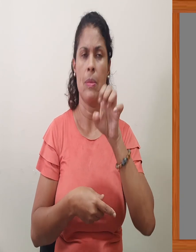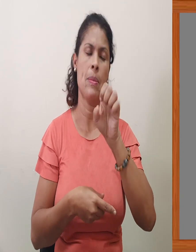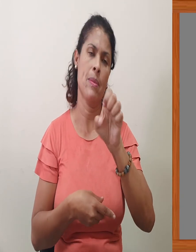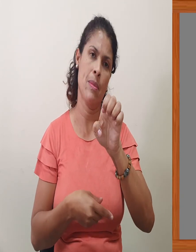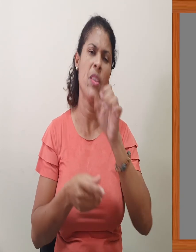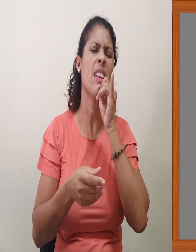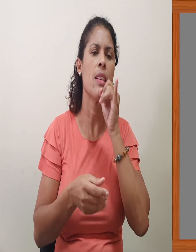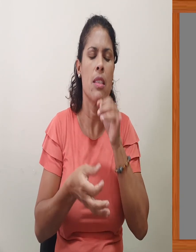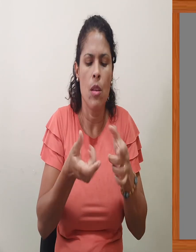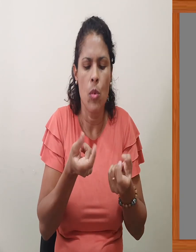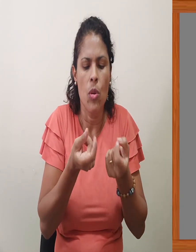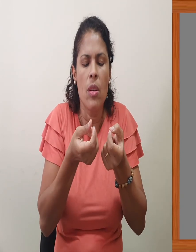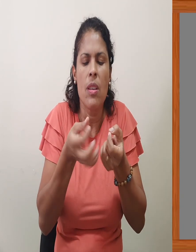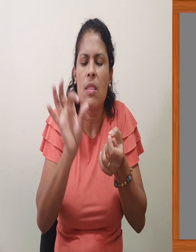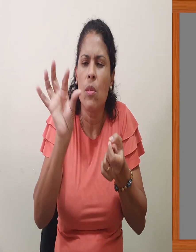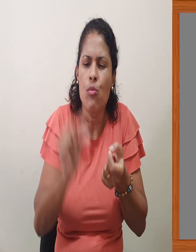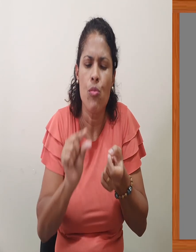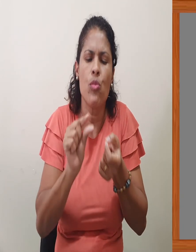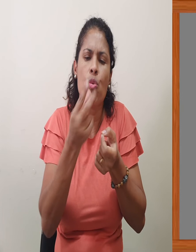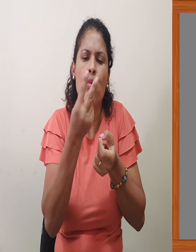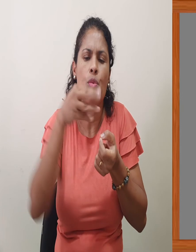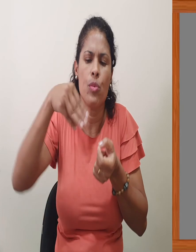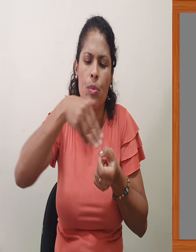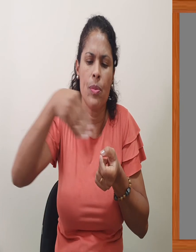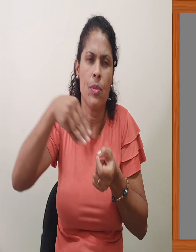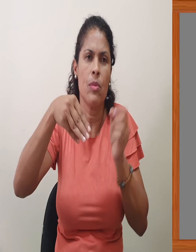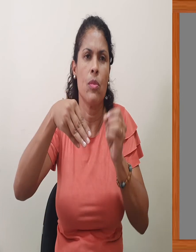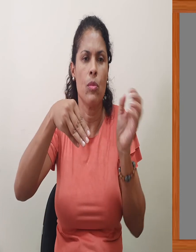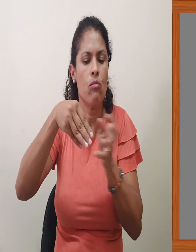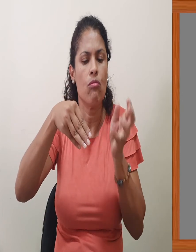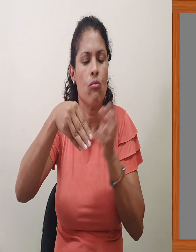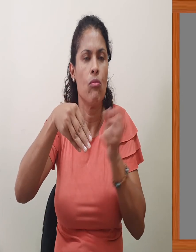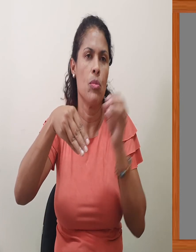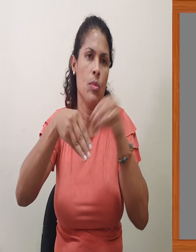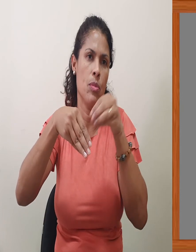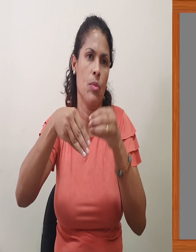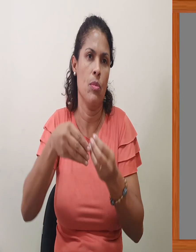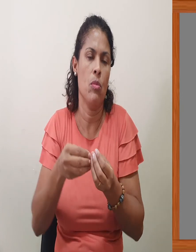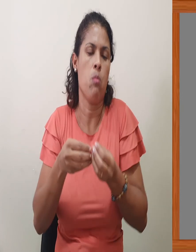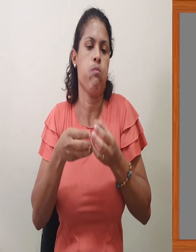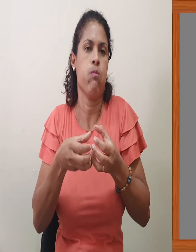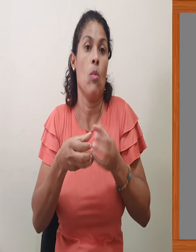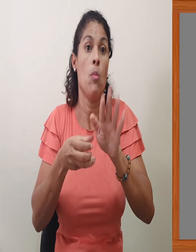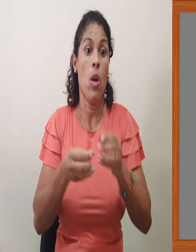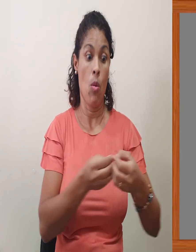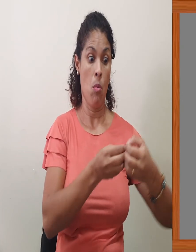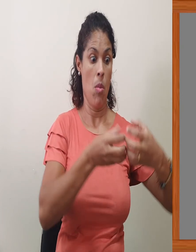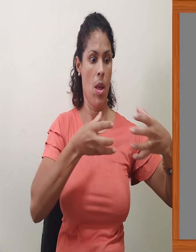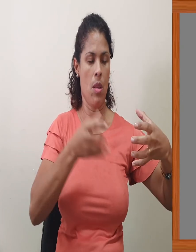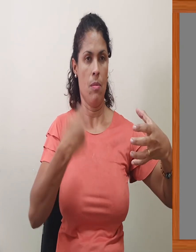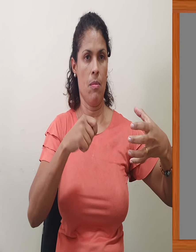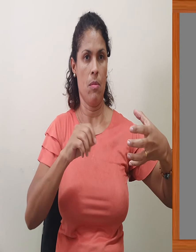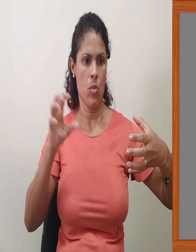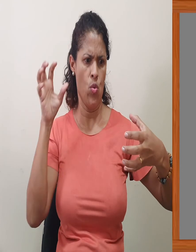Processo muito importante também na carcinogênese é a angiogênese. Nós sabemos que tumores muito pequenos, até 2